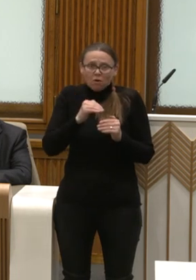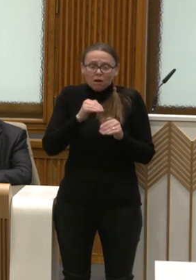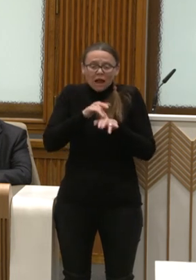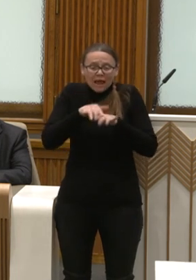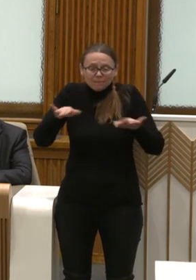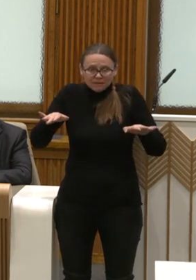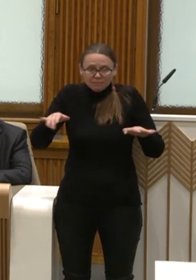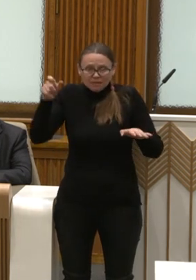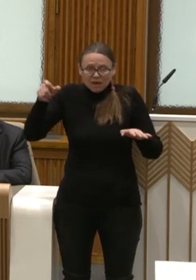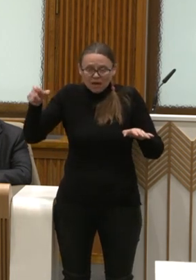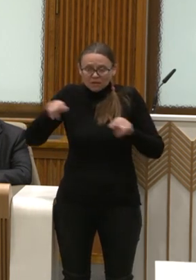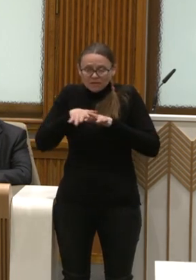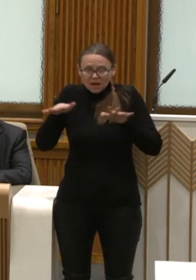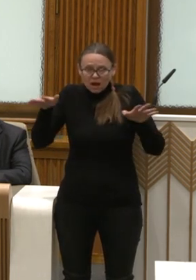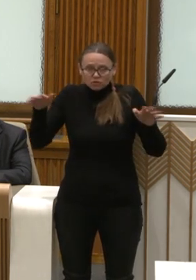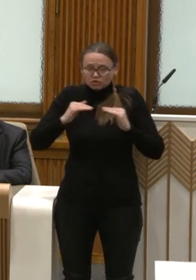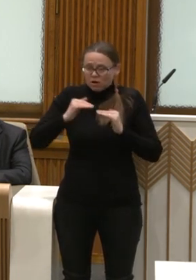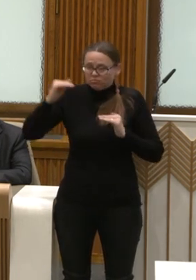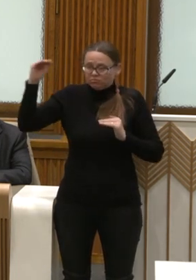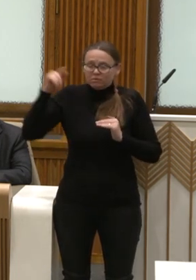tak hiter način.